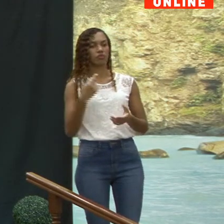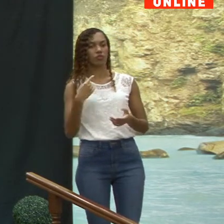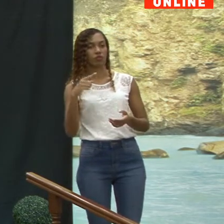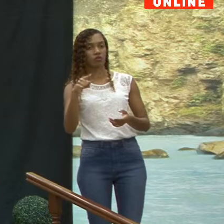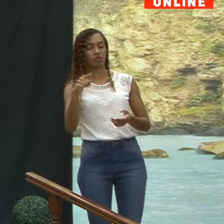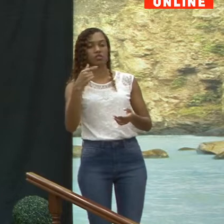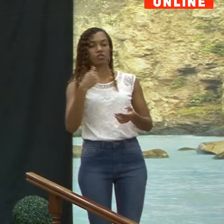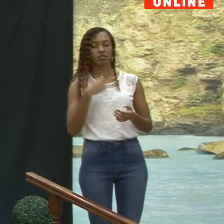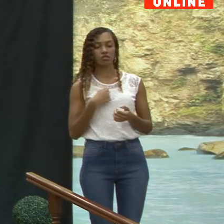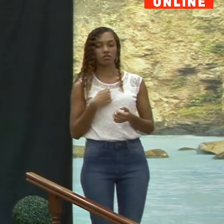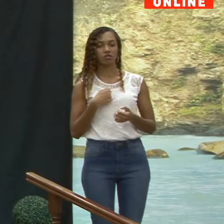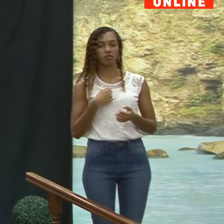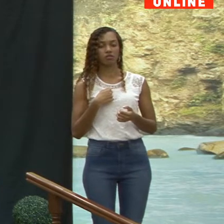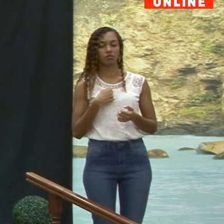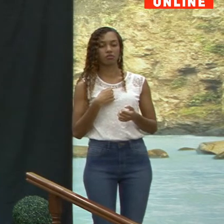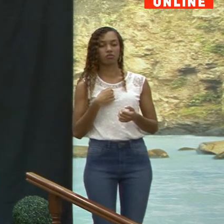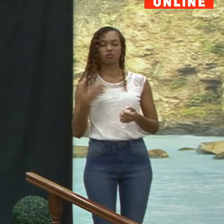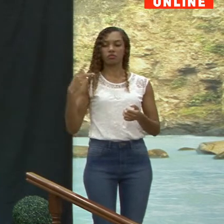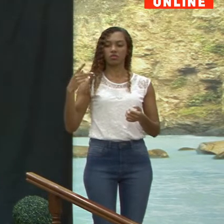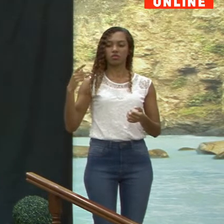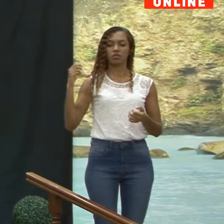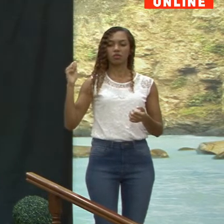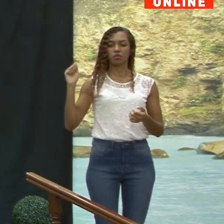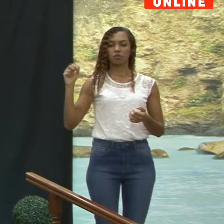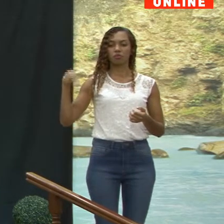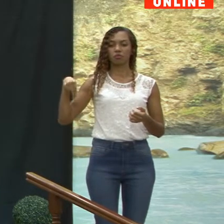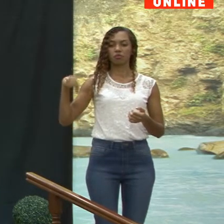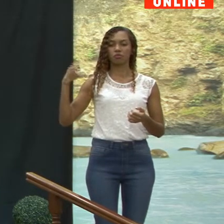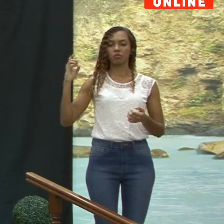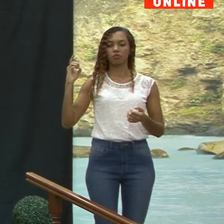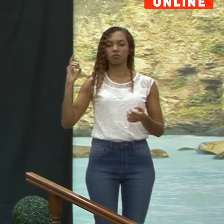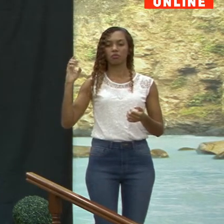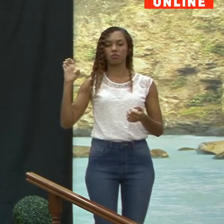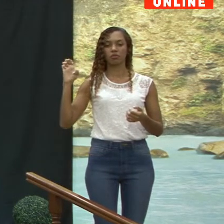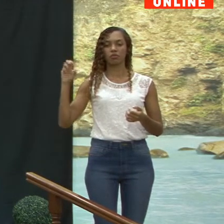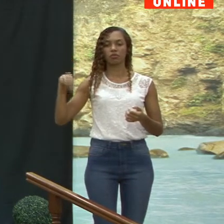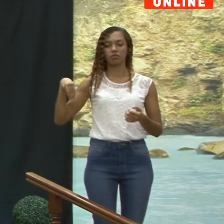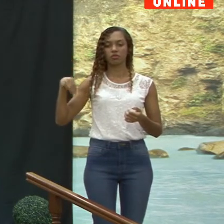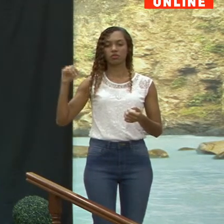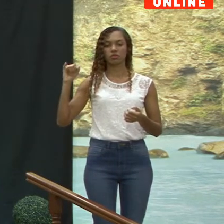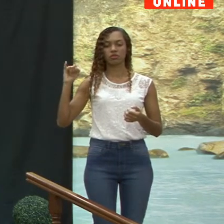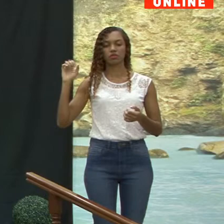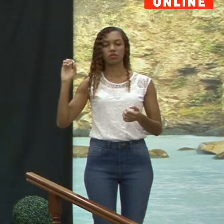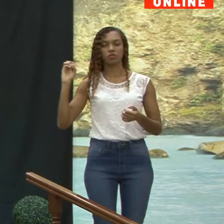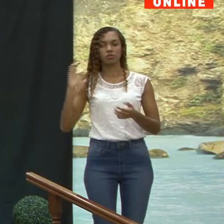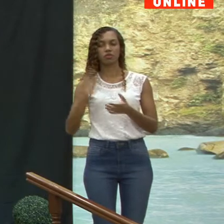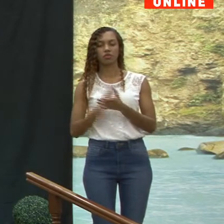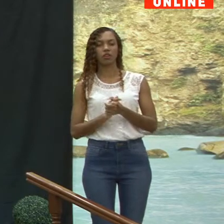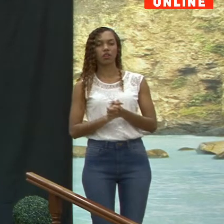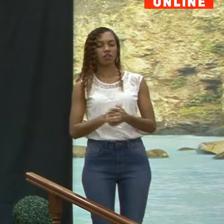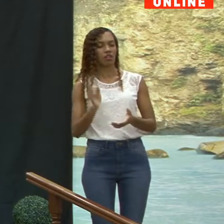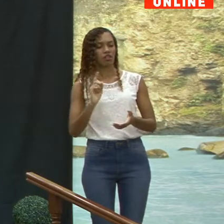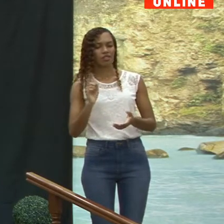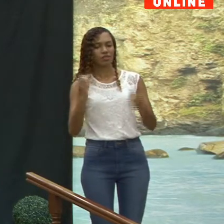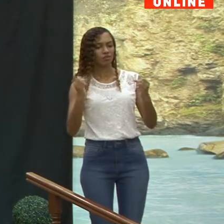por isso que é pandemia o nome. Não podemos fazer